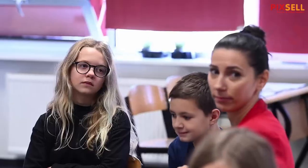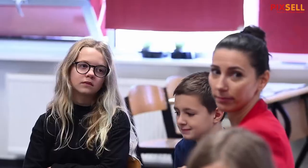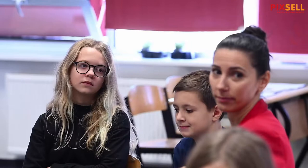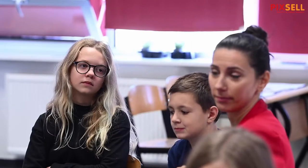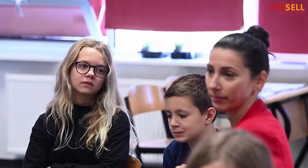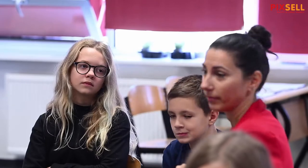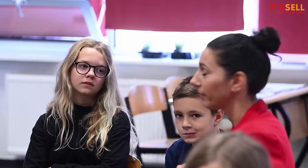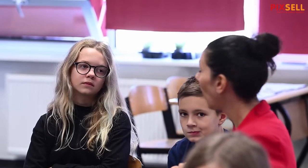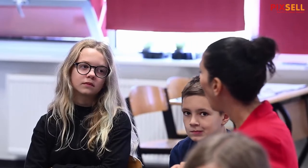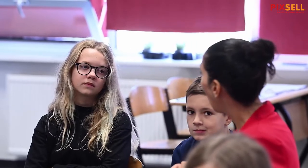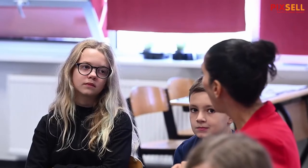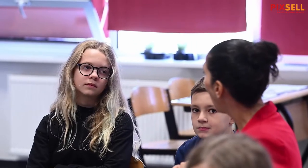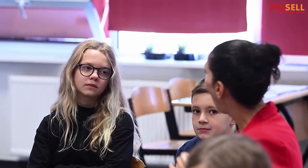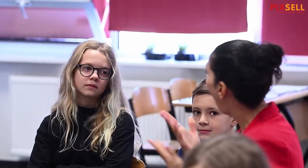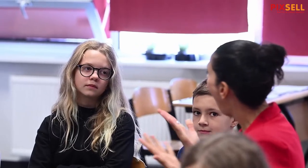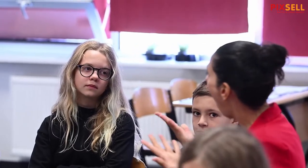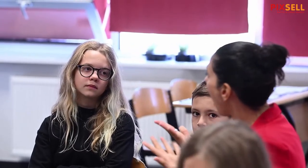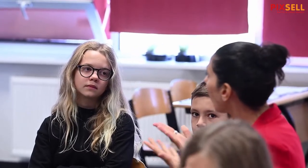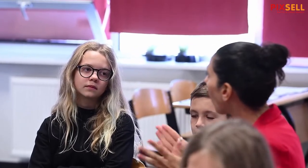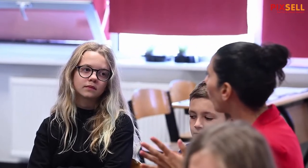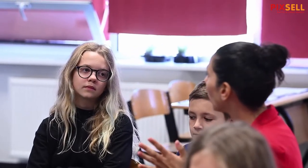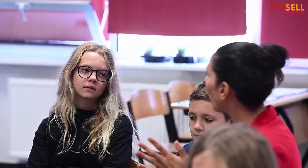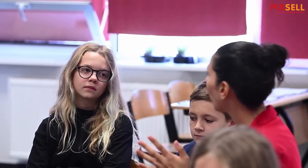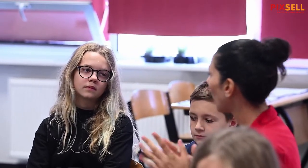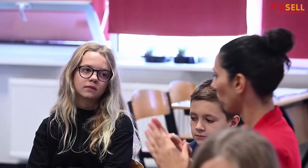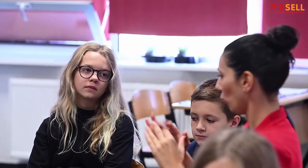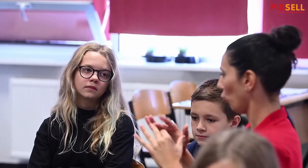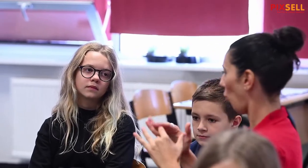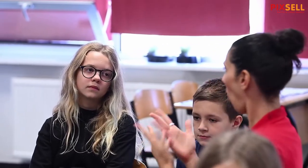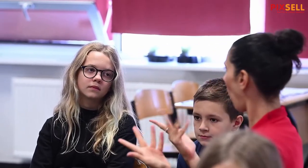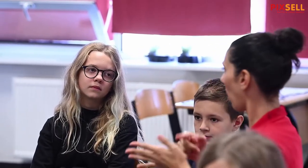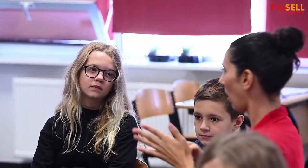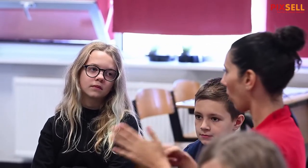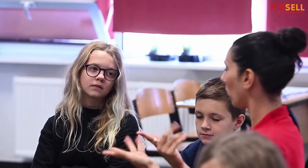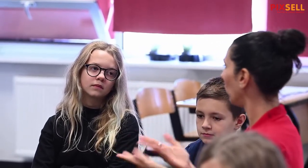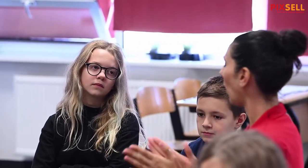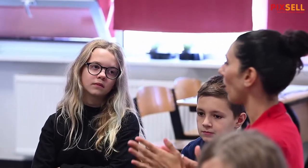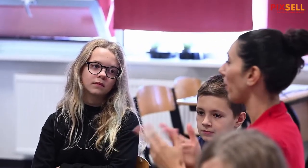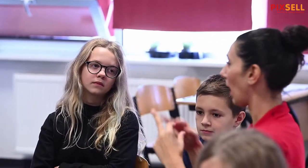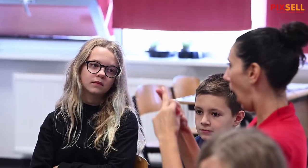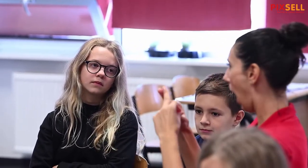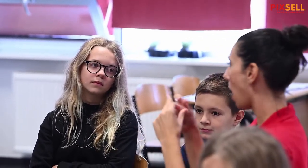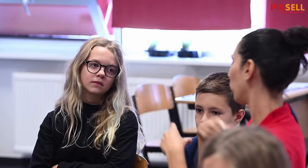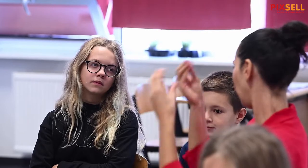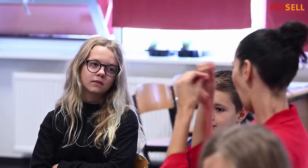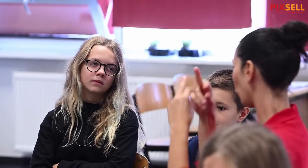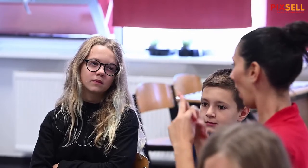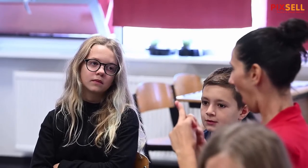Ivana. I kako izgledaju znakovi za slova? Kako vidimo, A sam naučila.